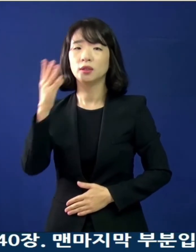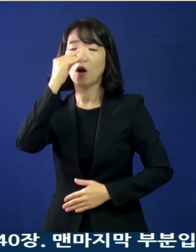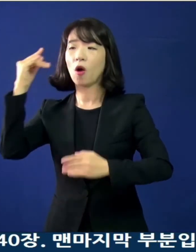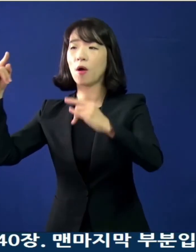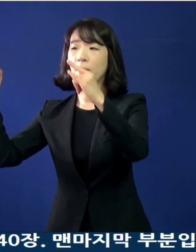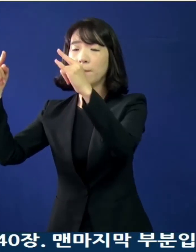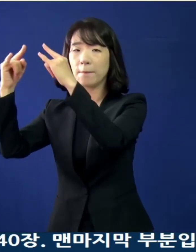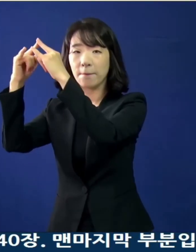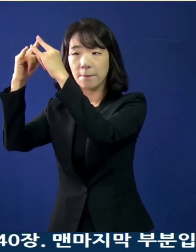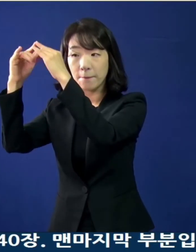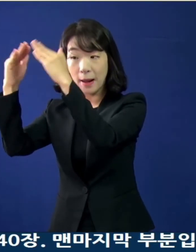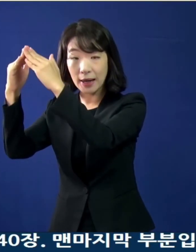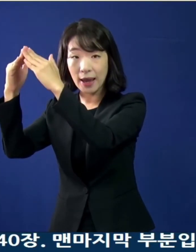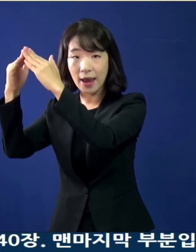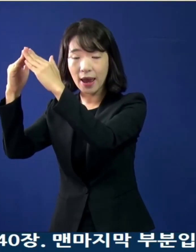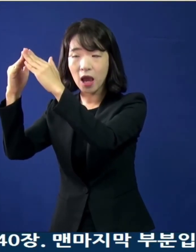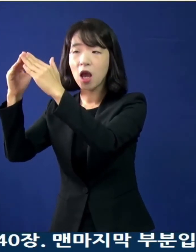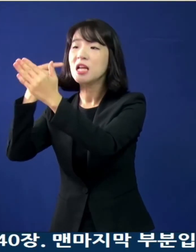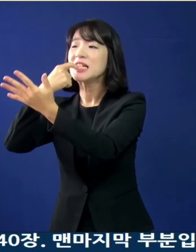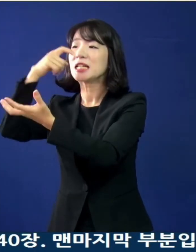기둥이 피어오른 것 같아요.